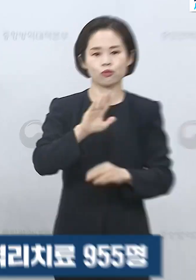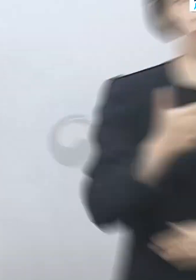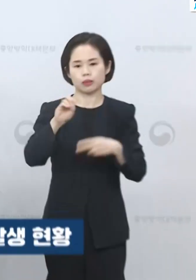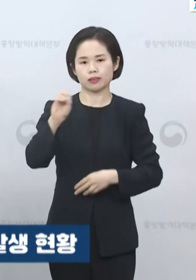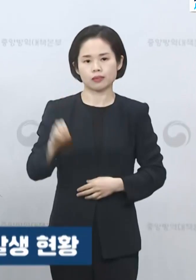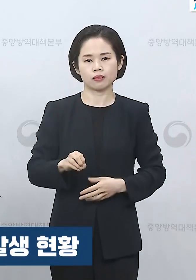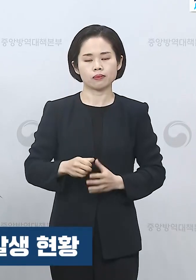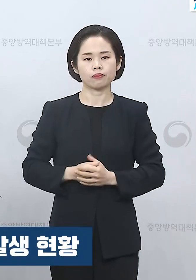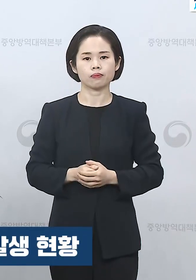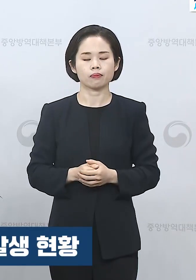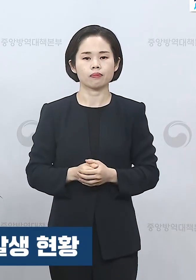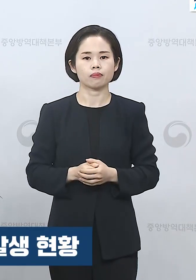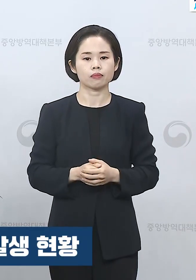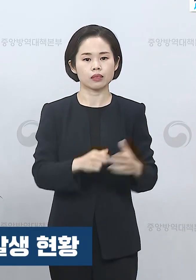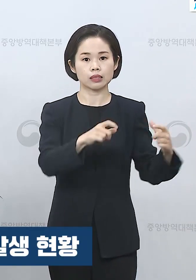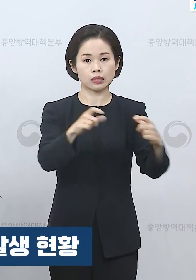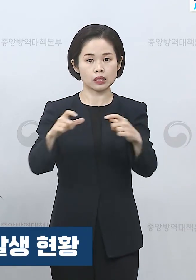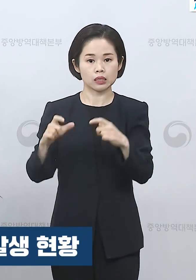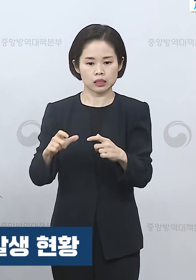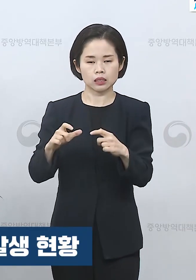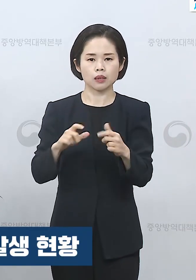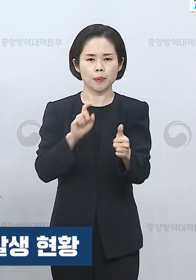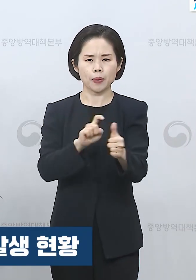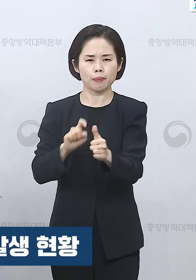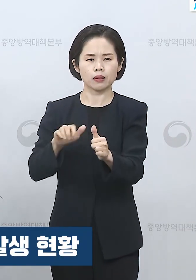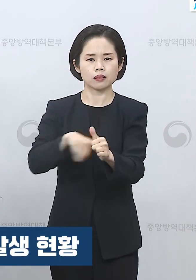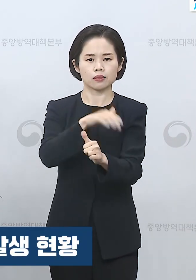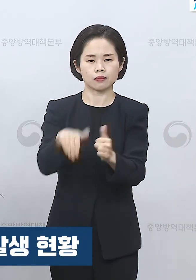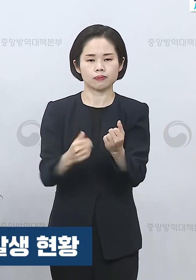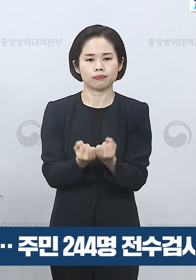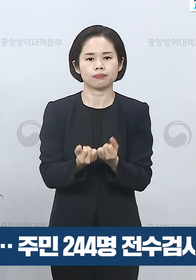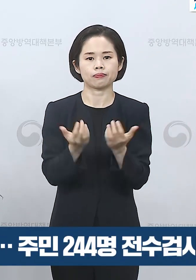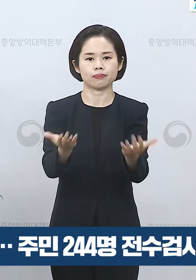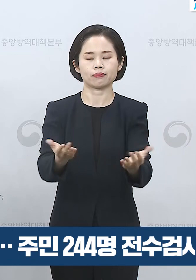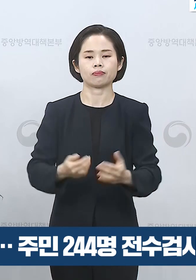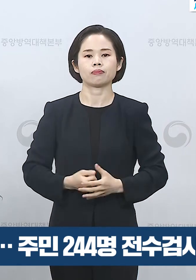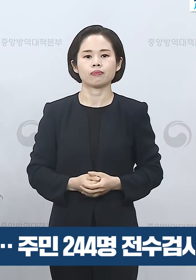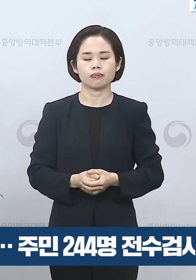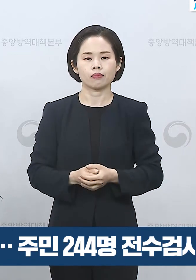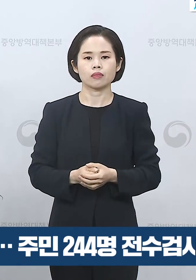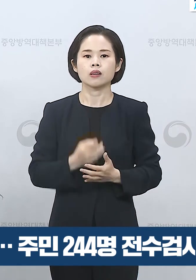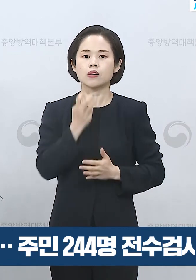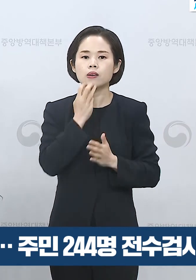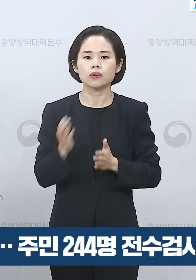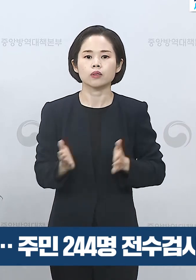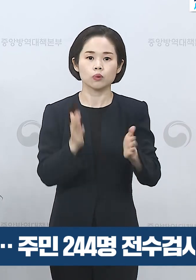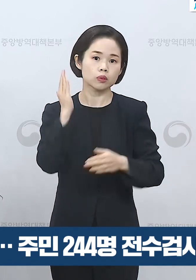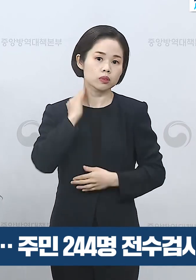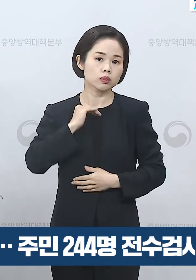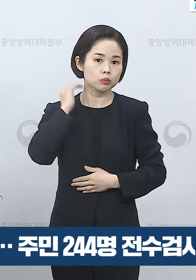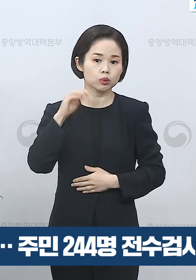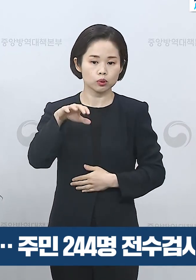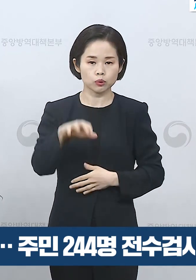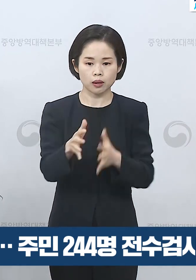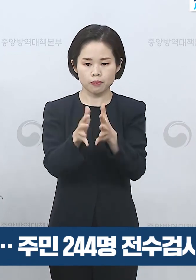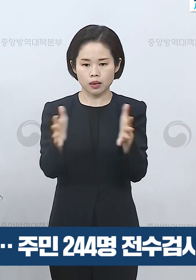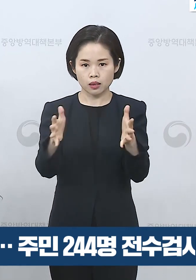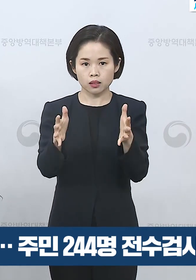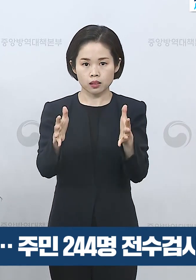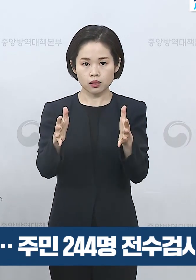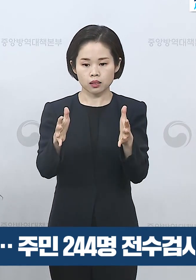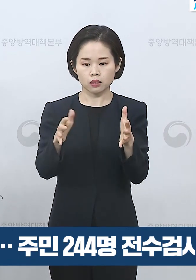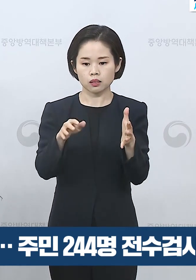있습니다. 지역사회 주요 발생 현황을 말씀드리겠습니다. 경기도 의정부시 소재 아파트에서